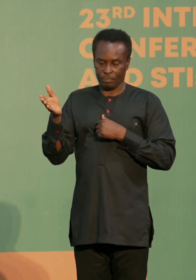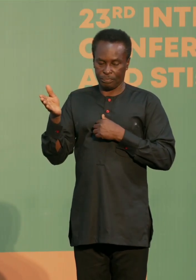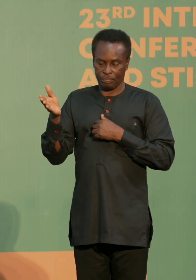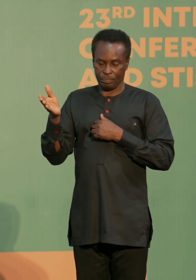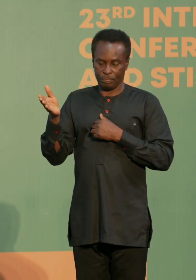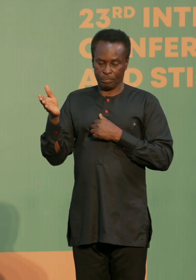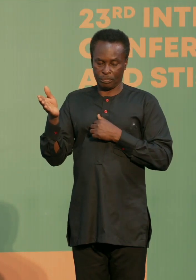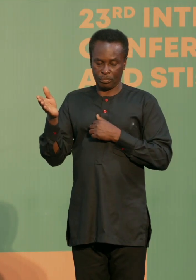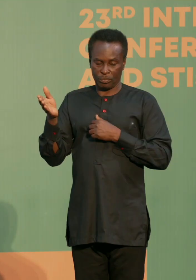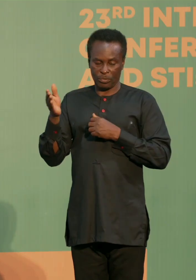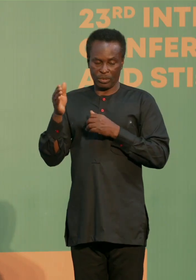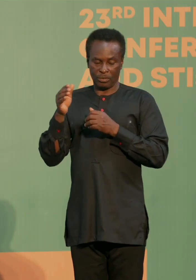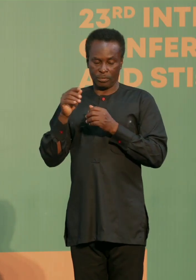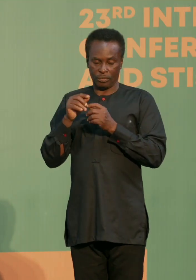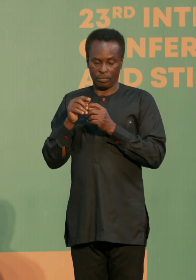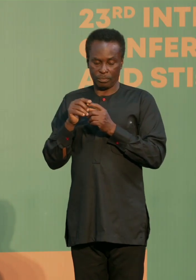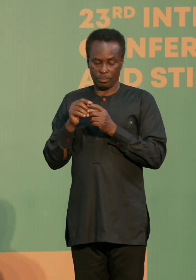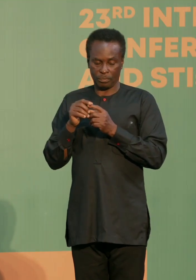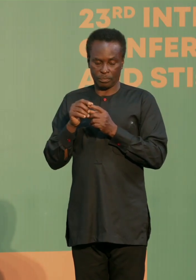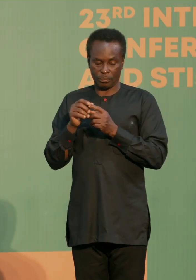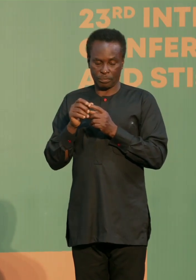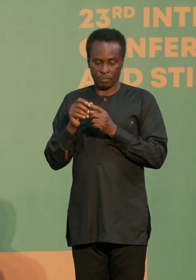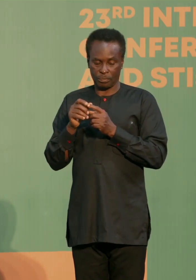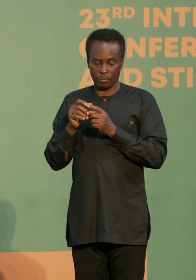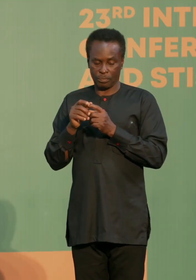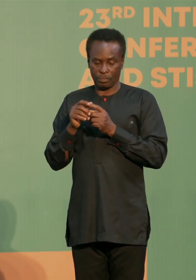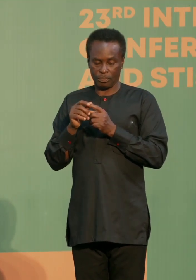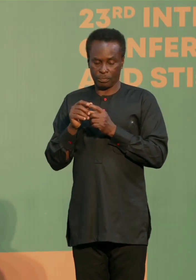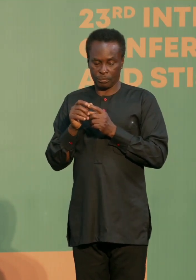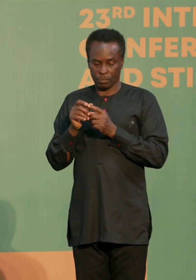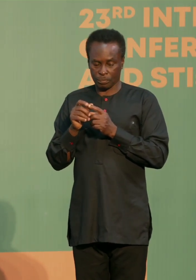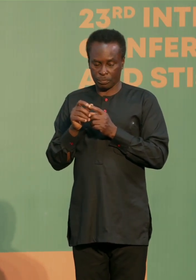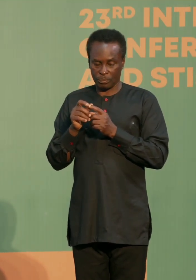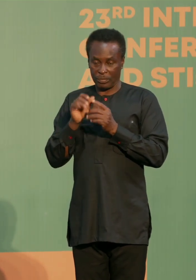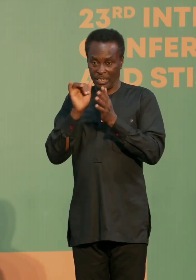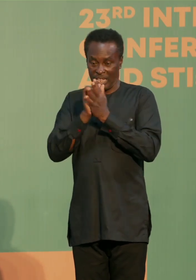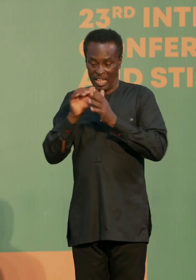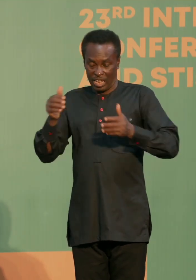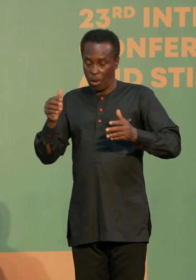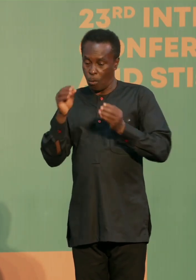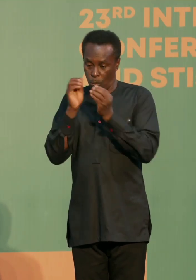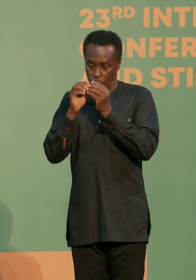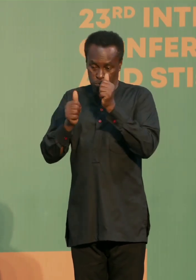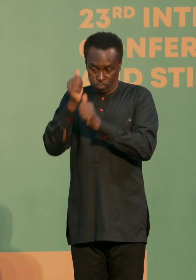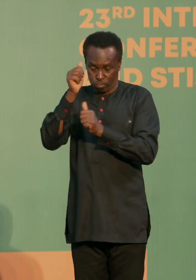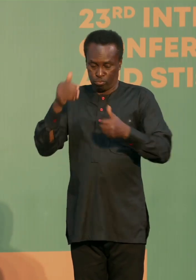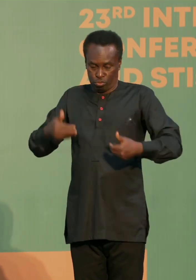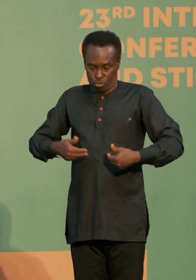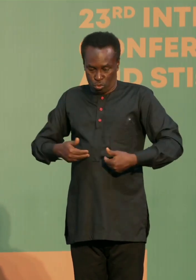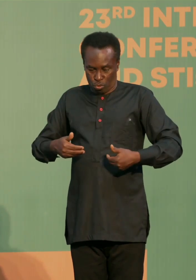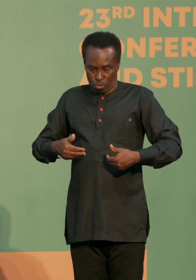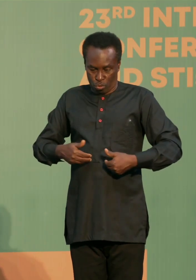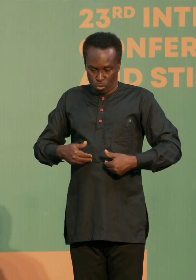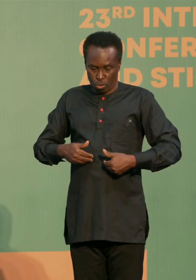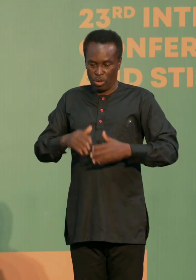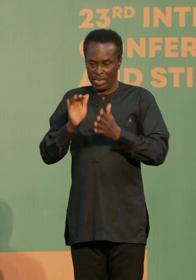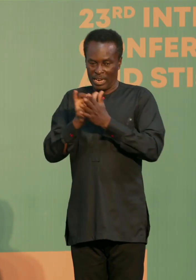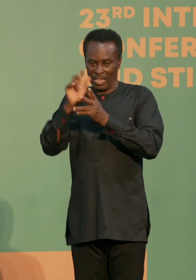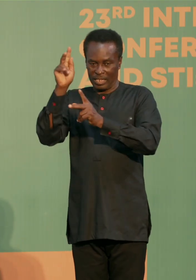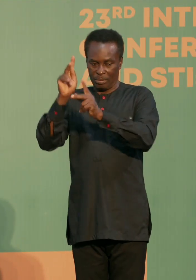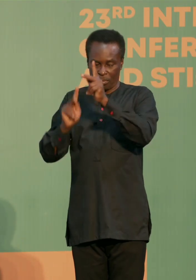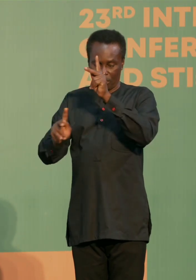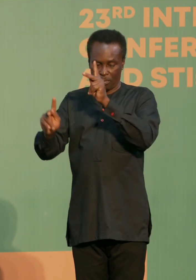Il existe des populations vulnérables aux IST, dont les jeunes, les femmes enceintes, les populations clés